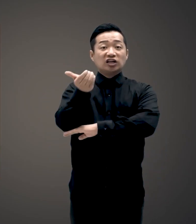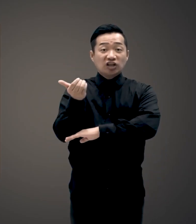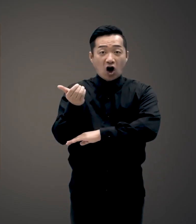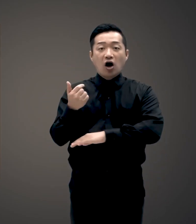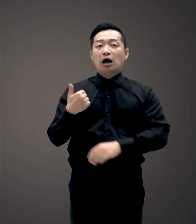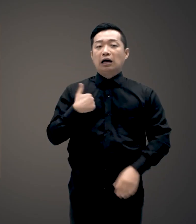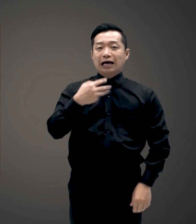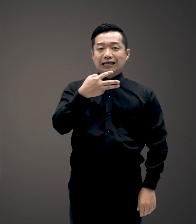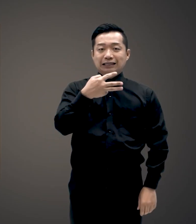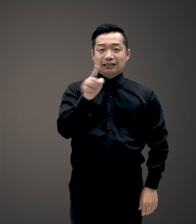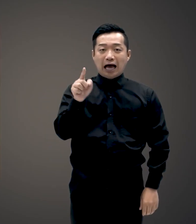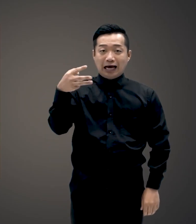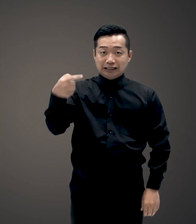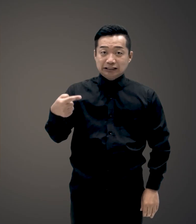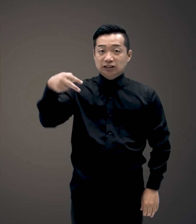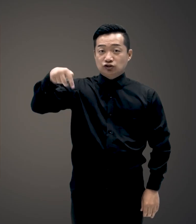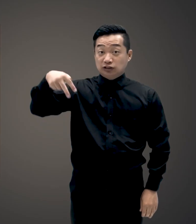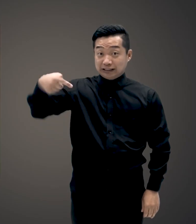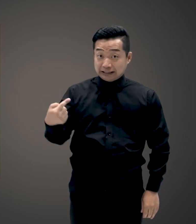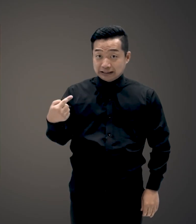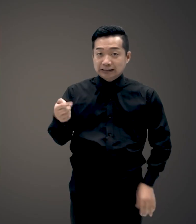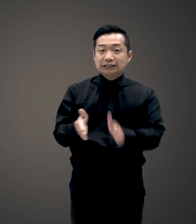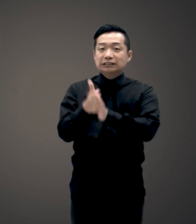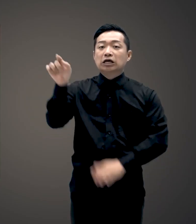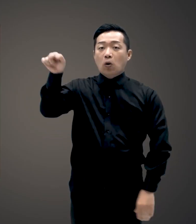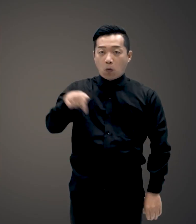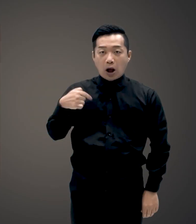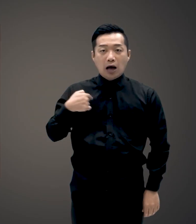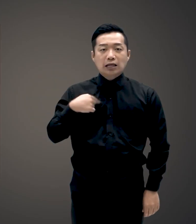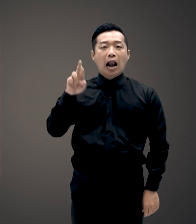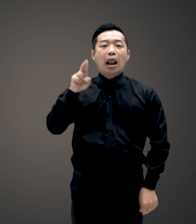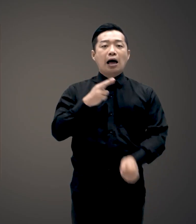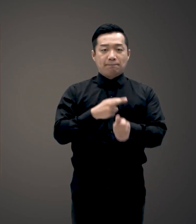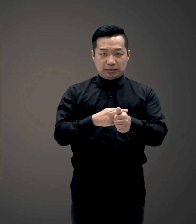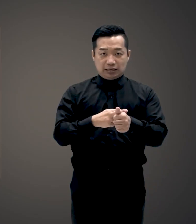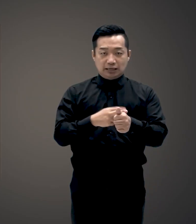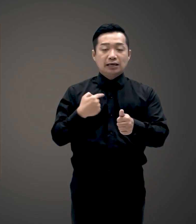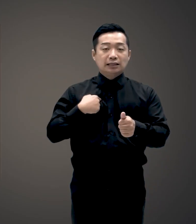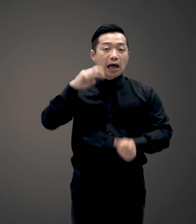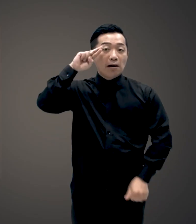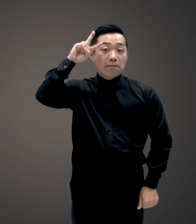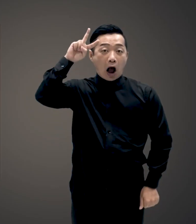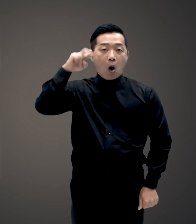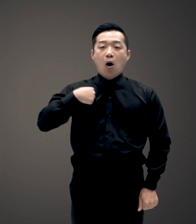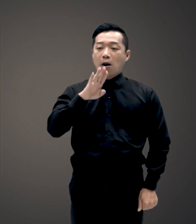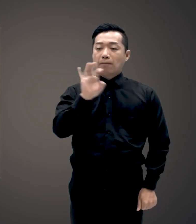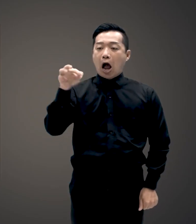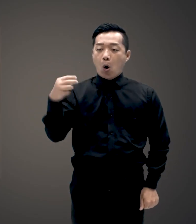설교에 앞서 그는 타르수스시에서 온 랍비 바오로라고 자신을 소개한다.